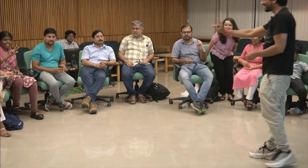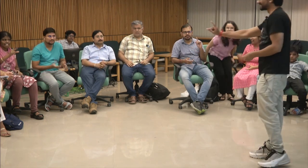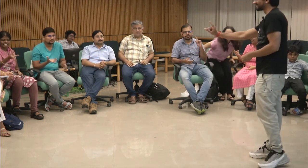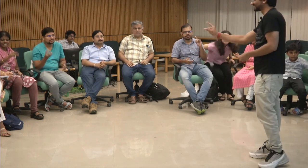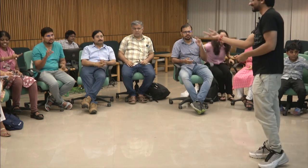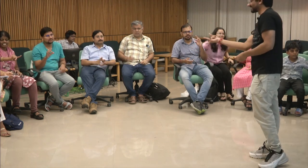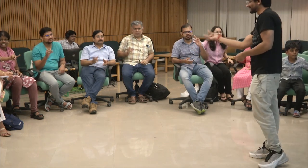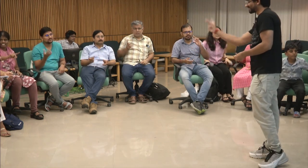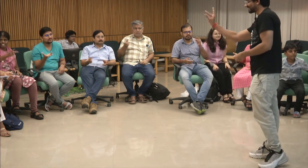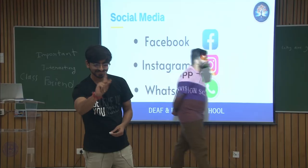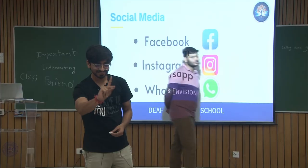अगेन